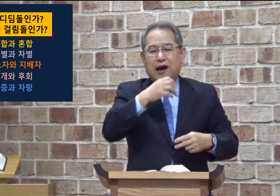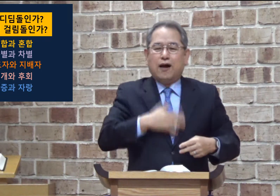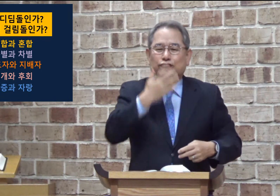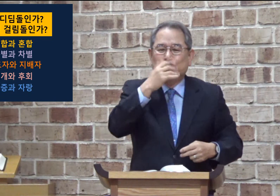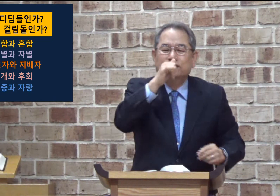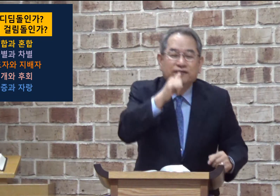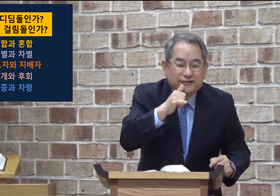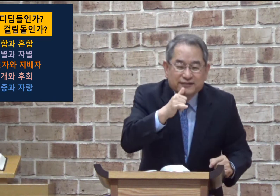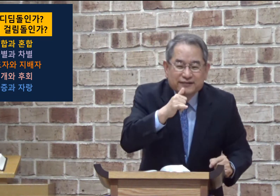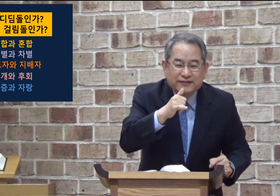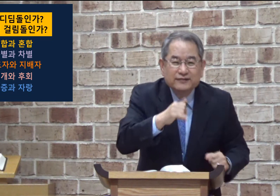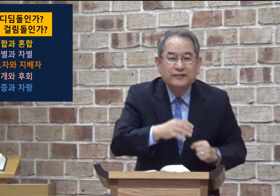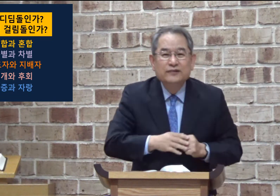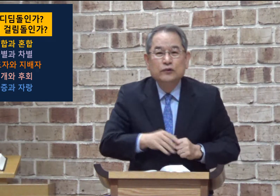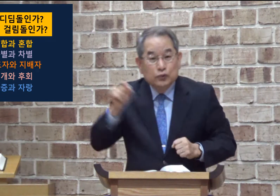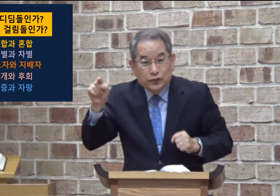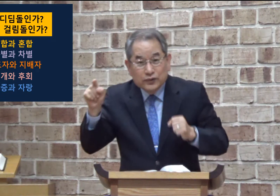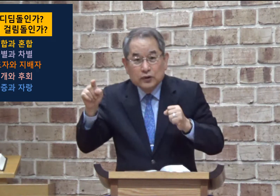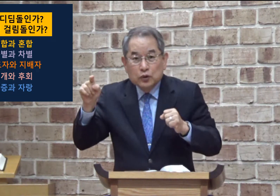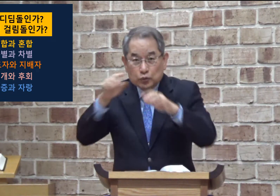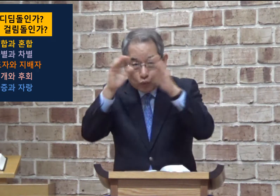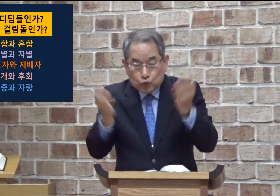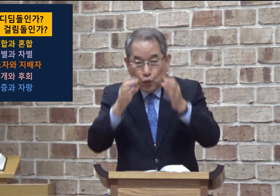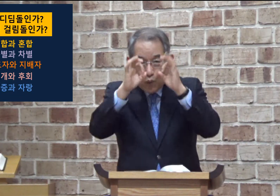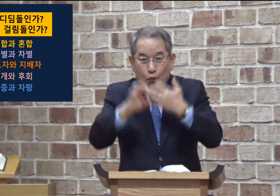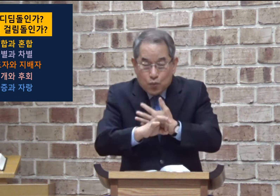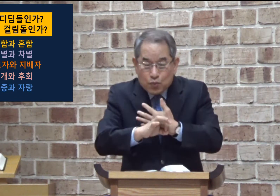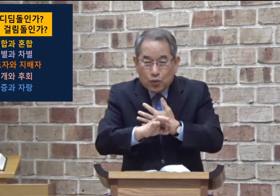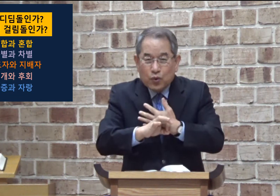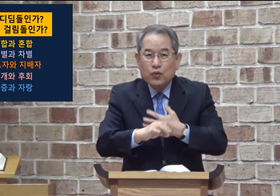디딤돌이 있고 걸림돌이 있는 것입니다.